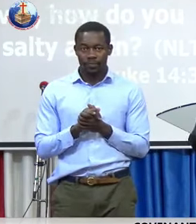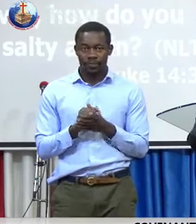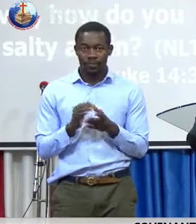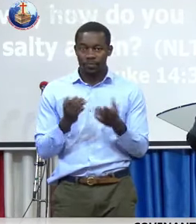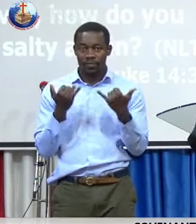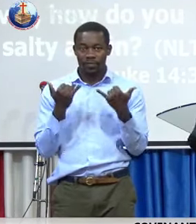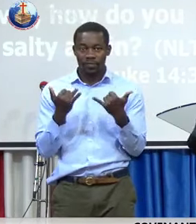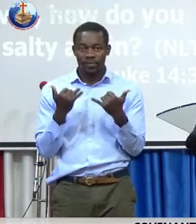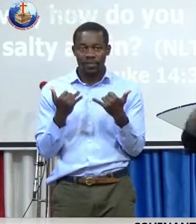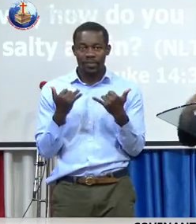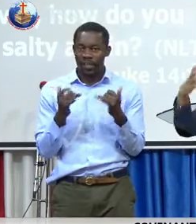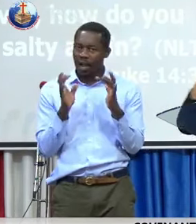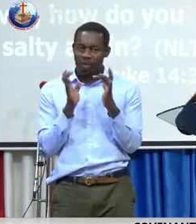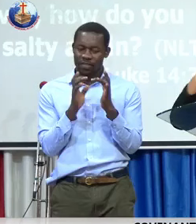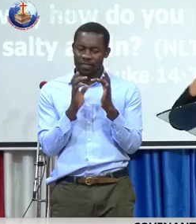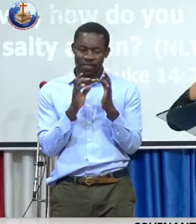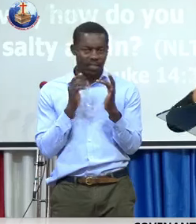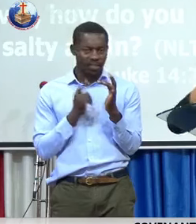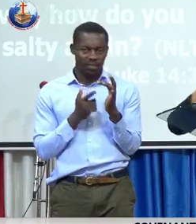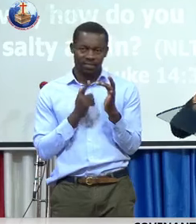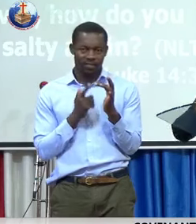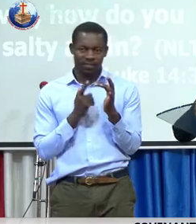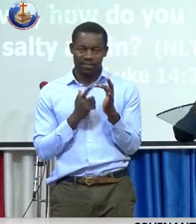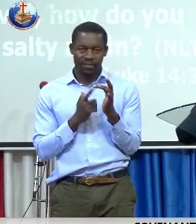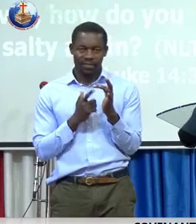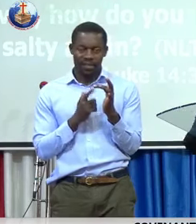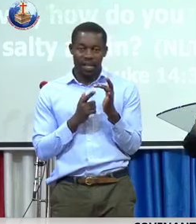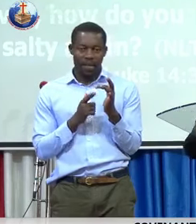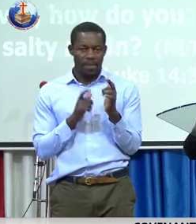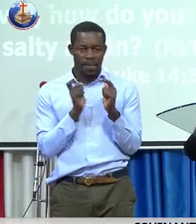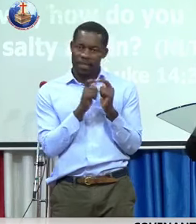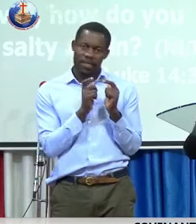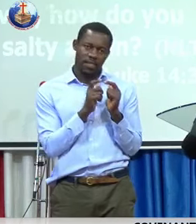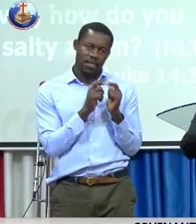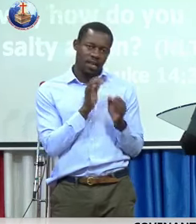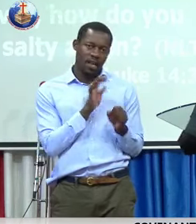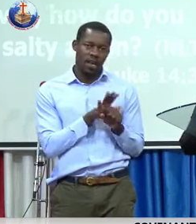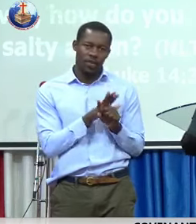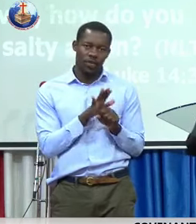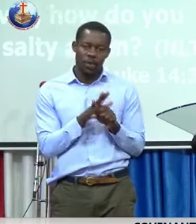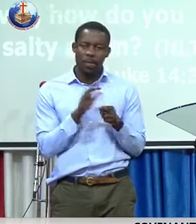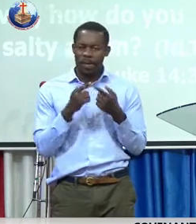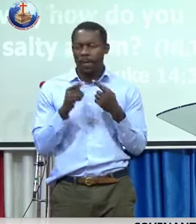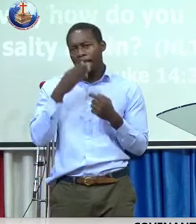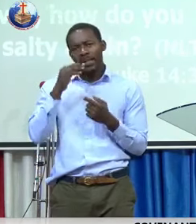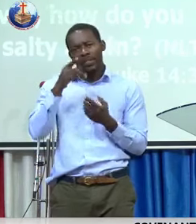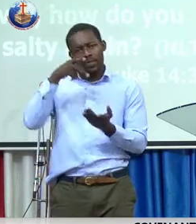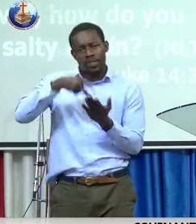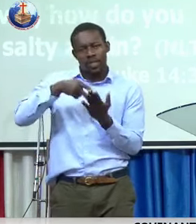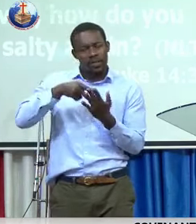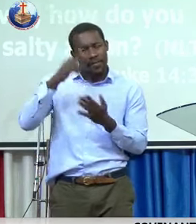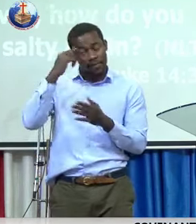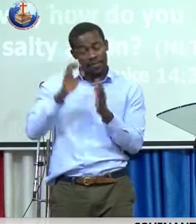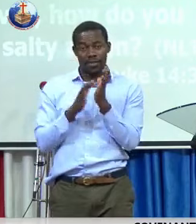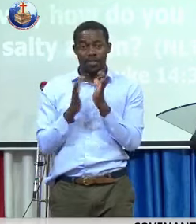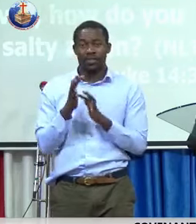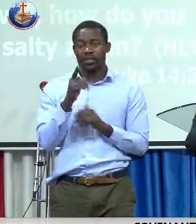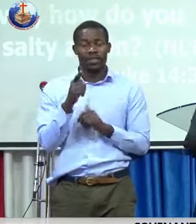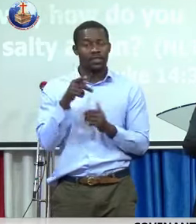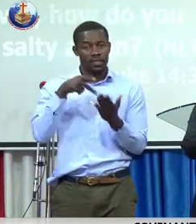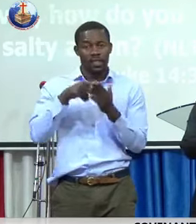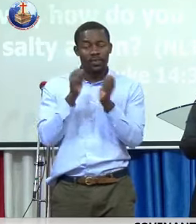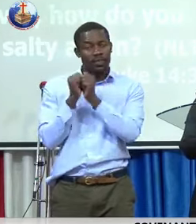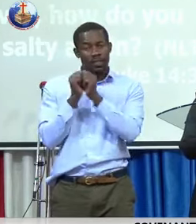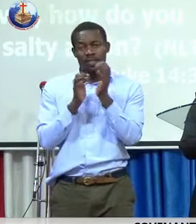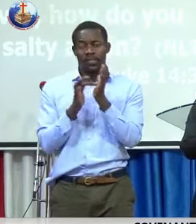trends, we are meant to embrace the pain that comes with standing out for Jesus. Pasipo kujali mitindo iliyoko sasa,